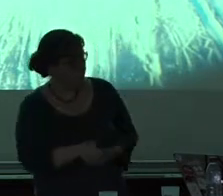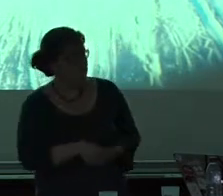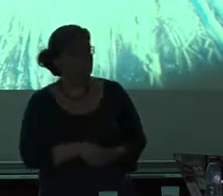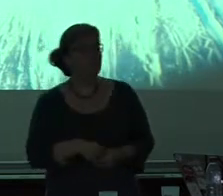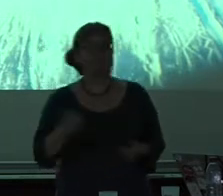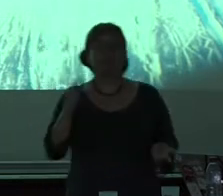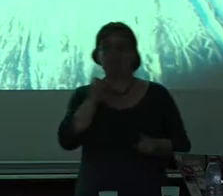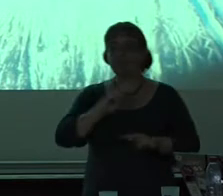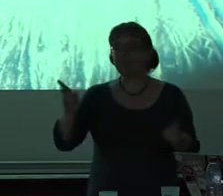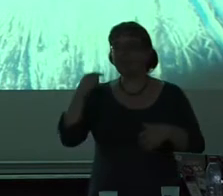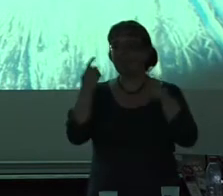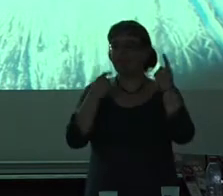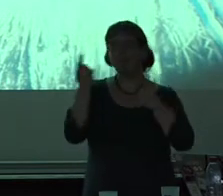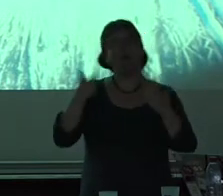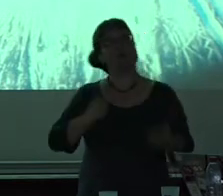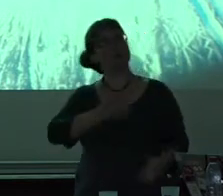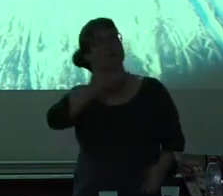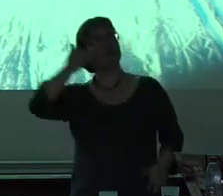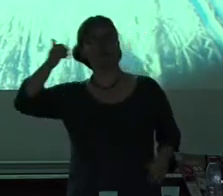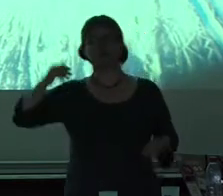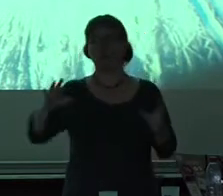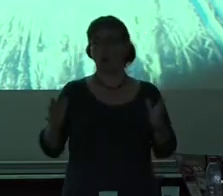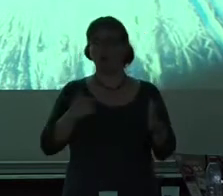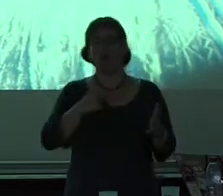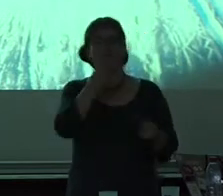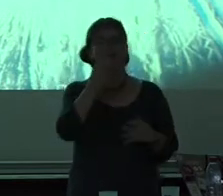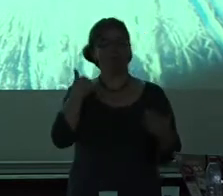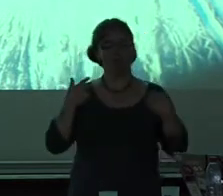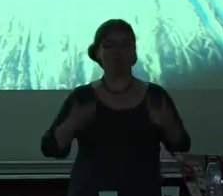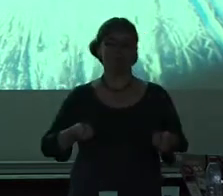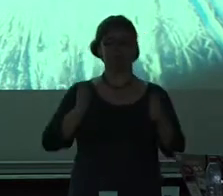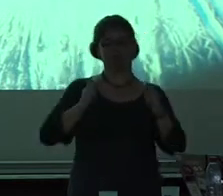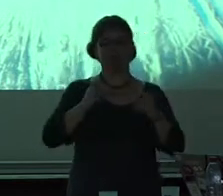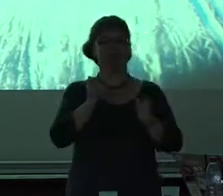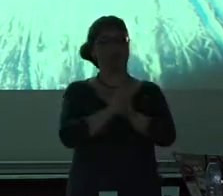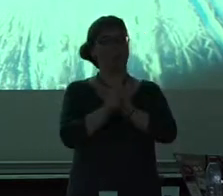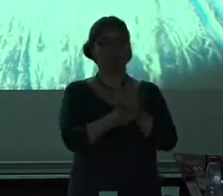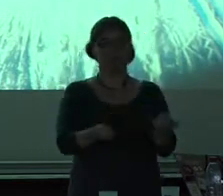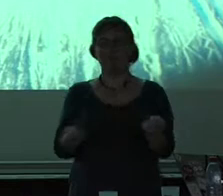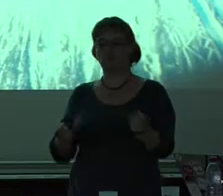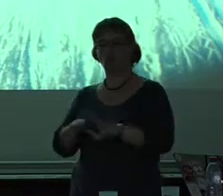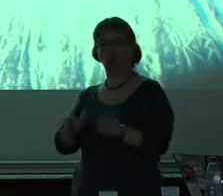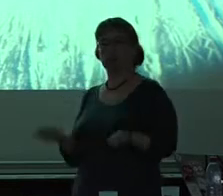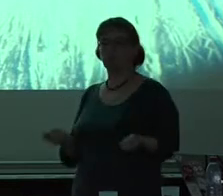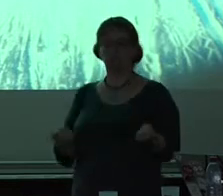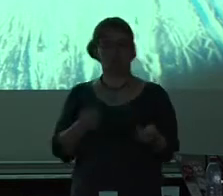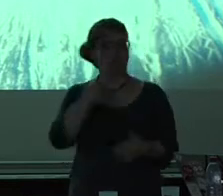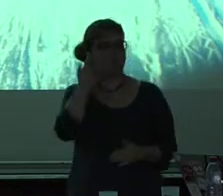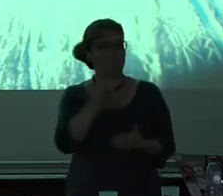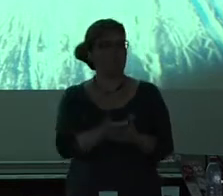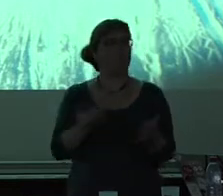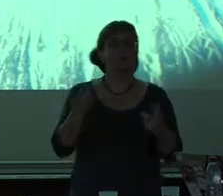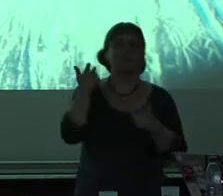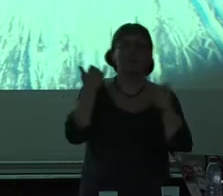On se dit souvent que le fait de devenir meilleur, c'est le fait de devenir manager. Voilà. Donc en fait, des articles comme « Qu'est-ce que